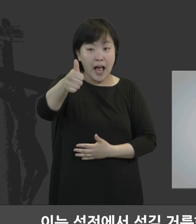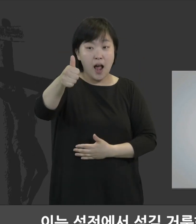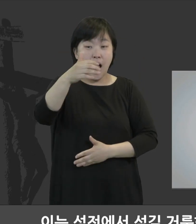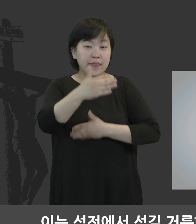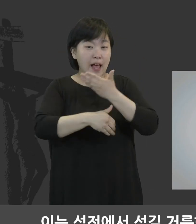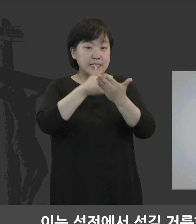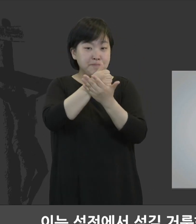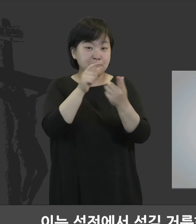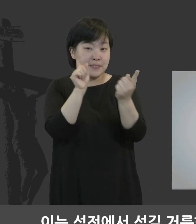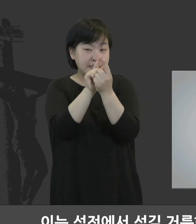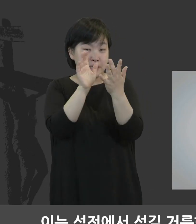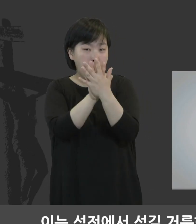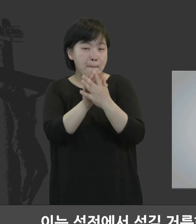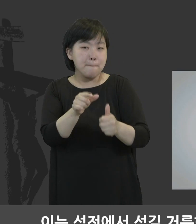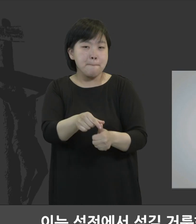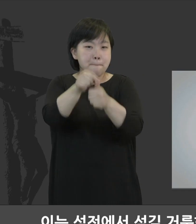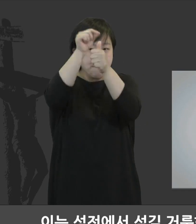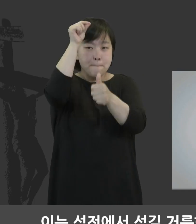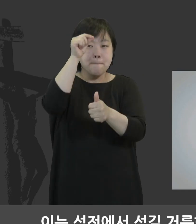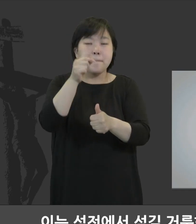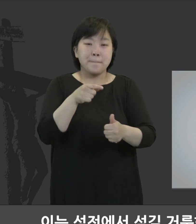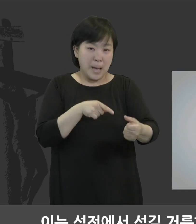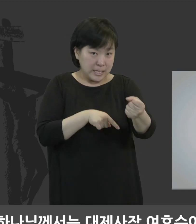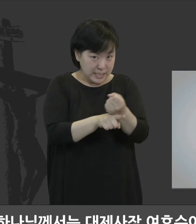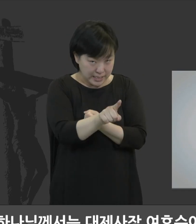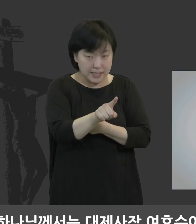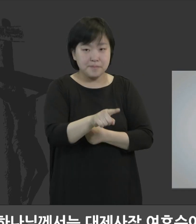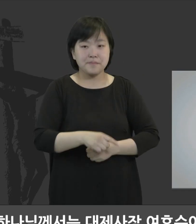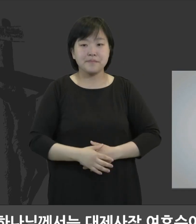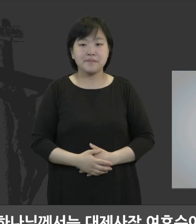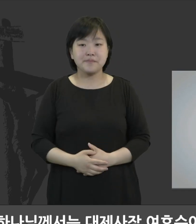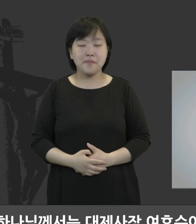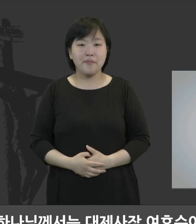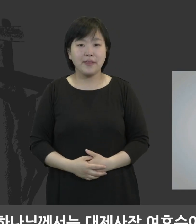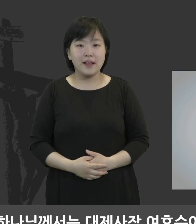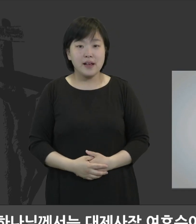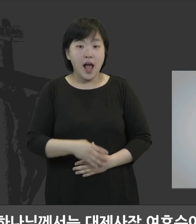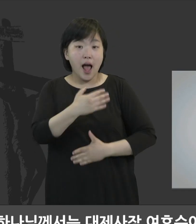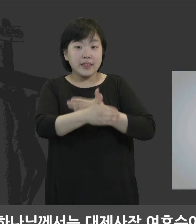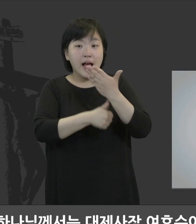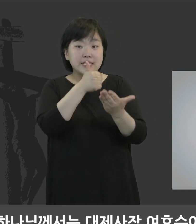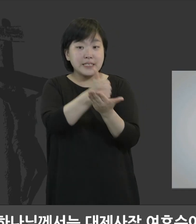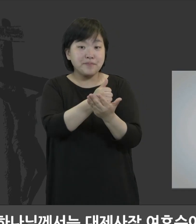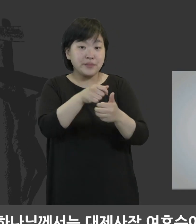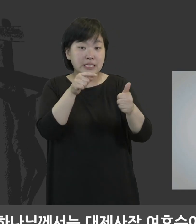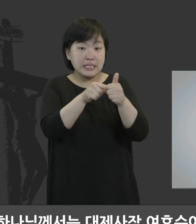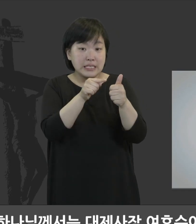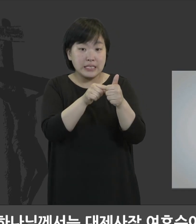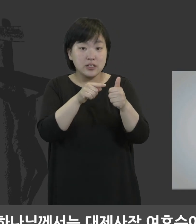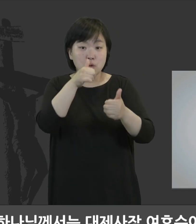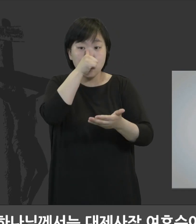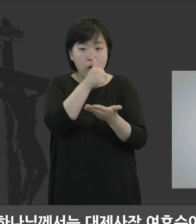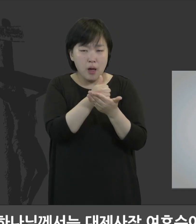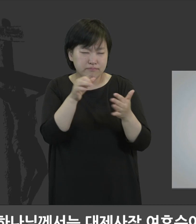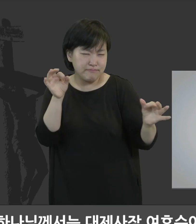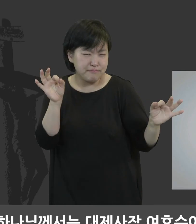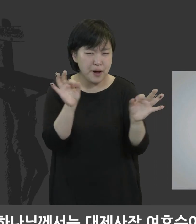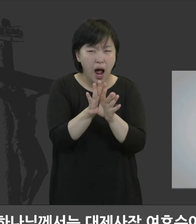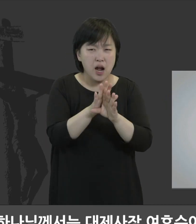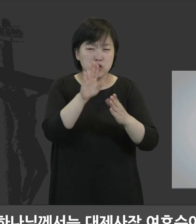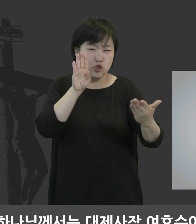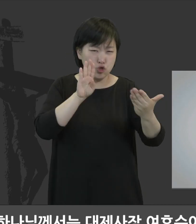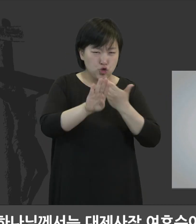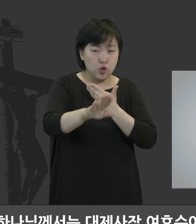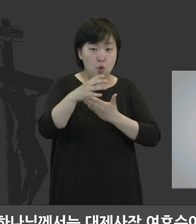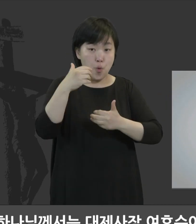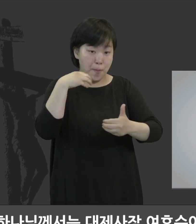하나님께서 직접 세우시겠다는 의미입니다. 하나님께서는 대제사장 여호수아를 정결하게 하신 후